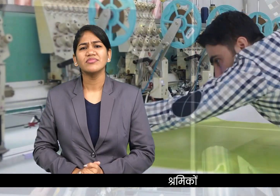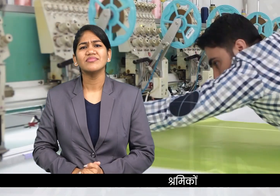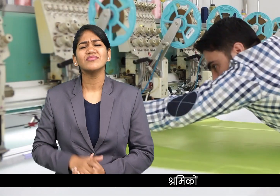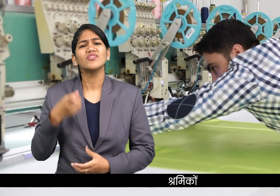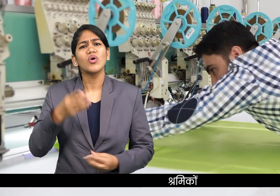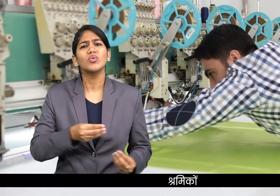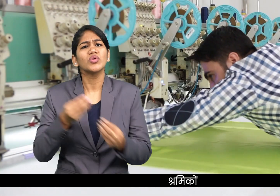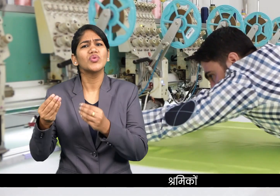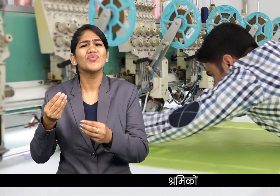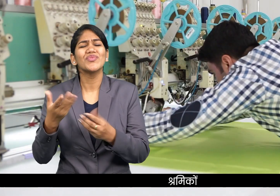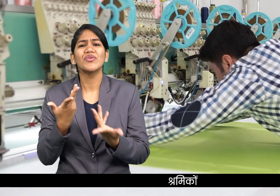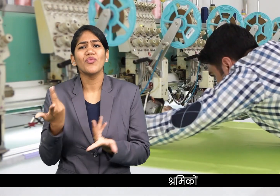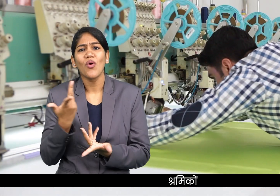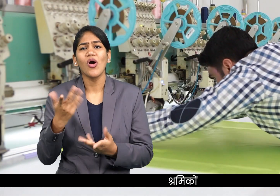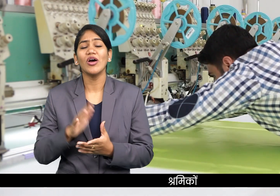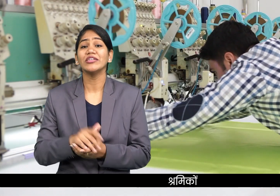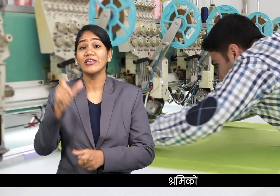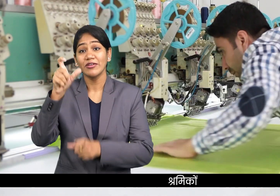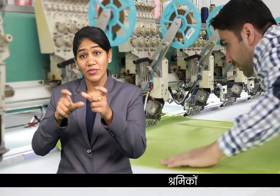श्रमिकों,